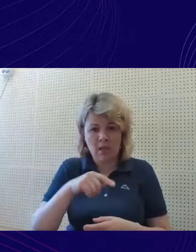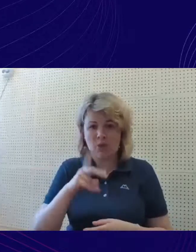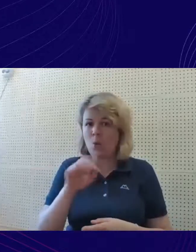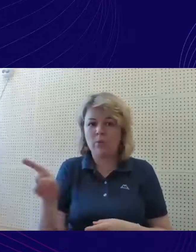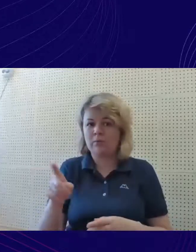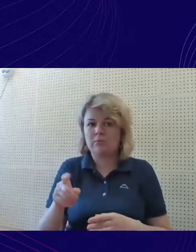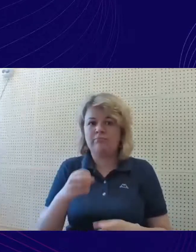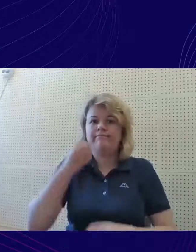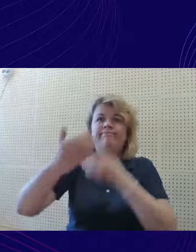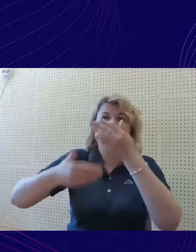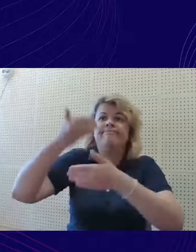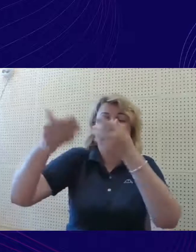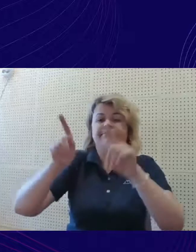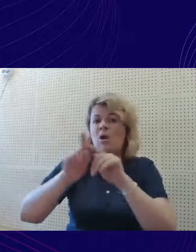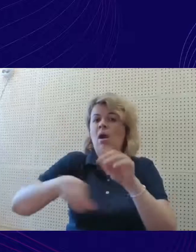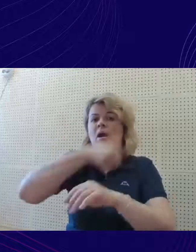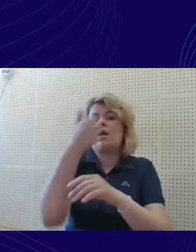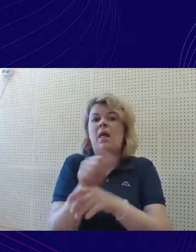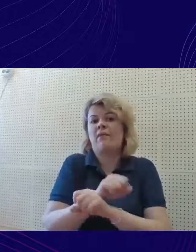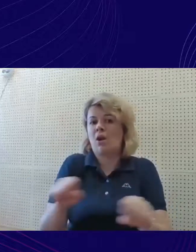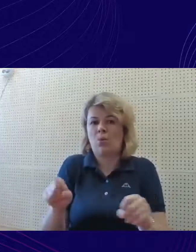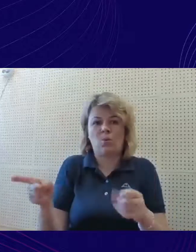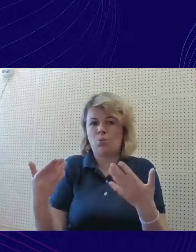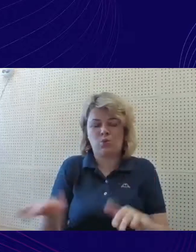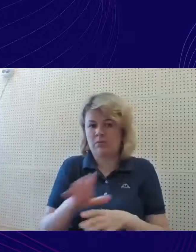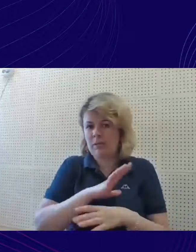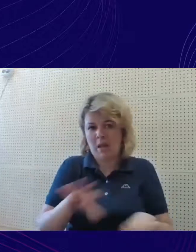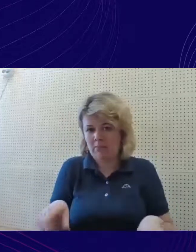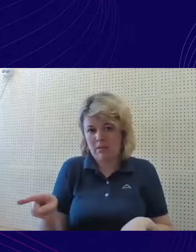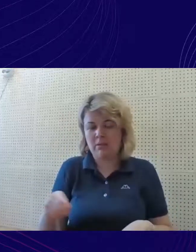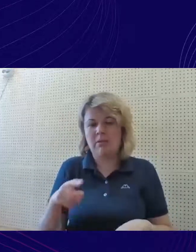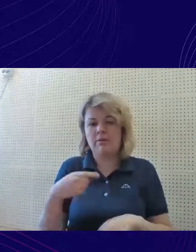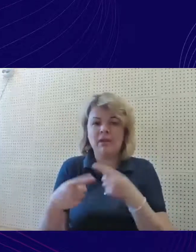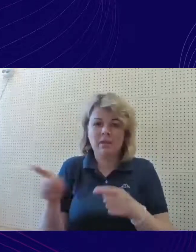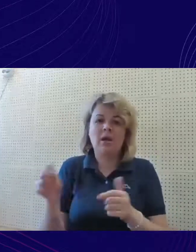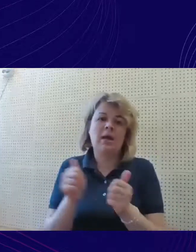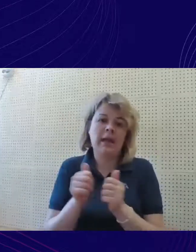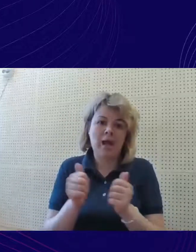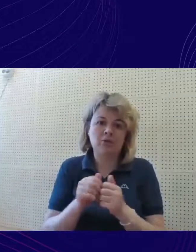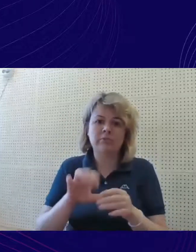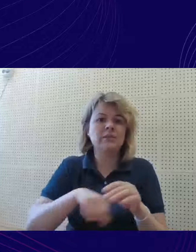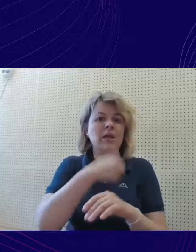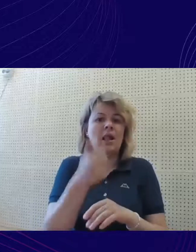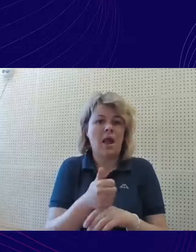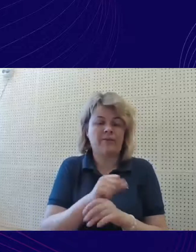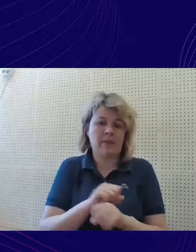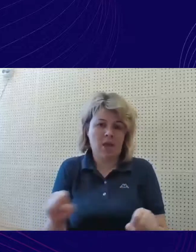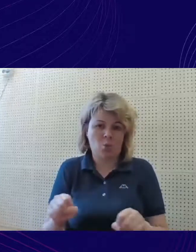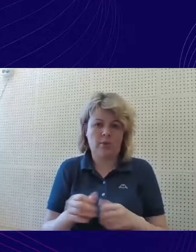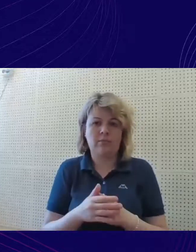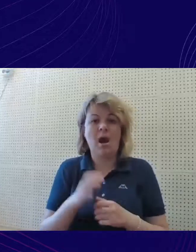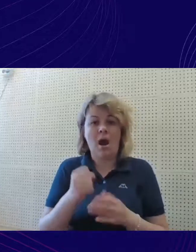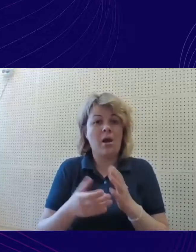статуса главного героя и всегда был где-то рядом с главным героем. А вот в тот момент